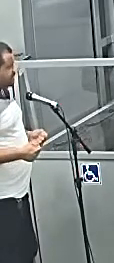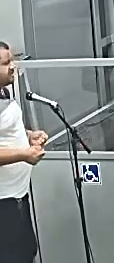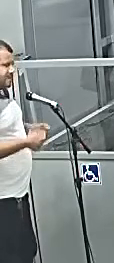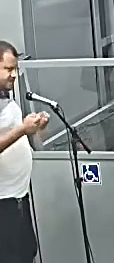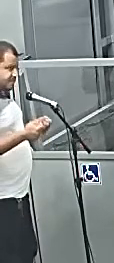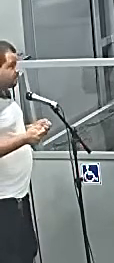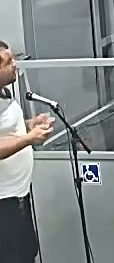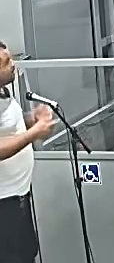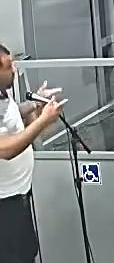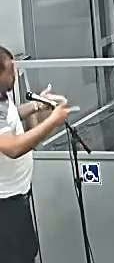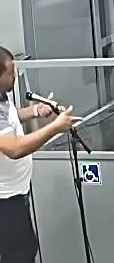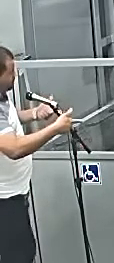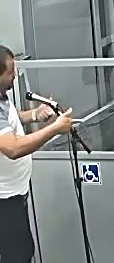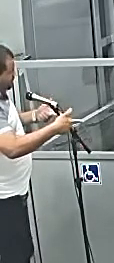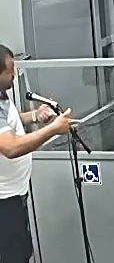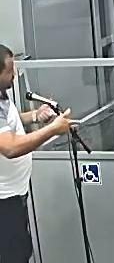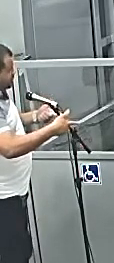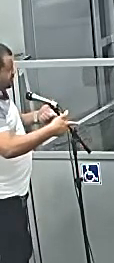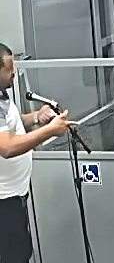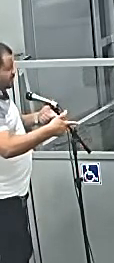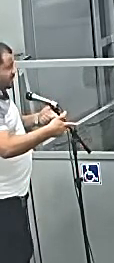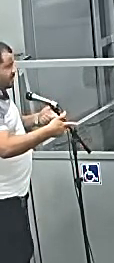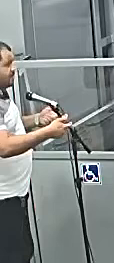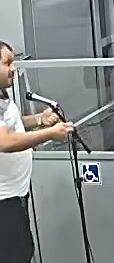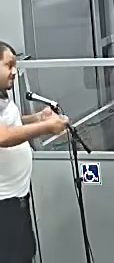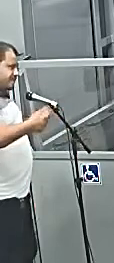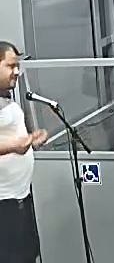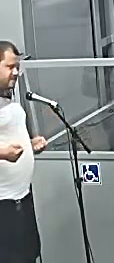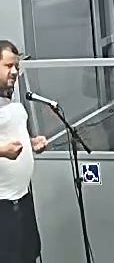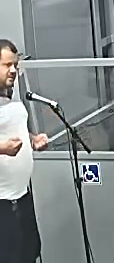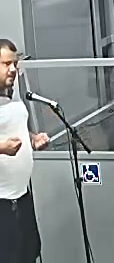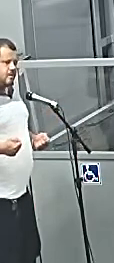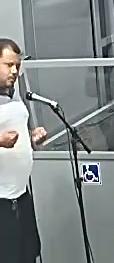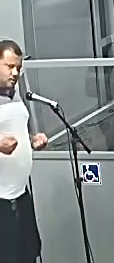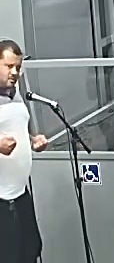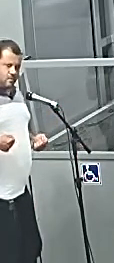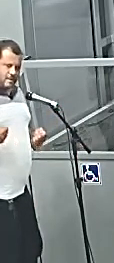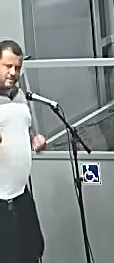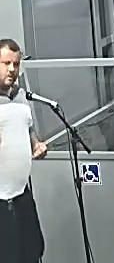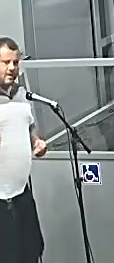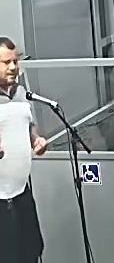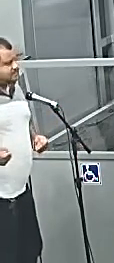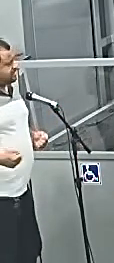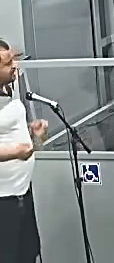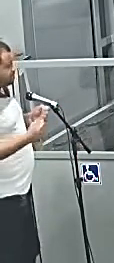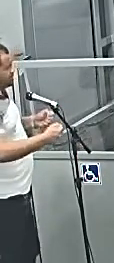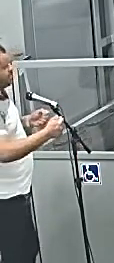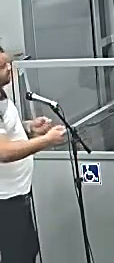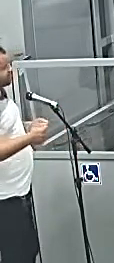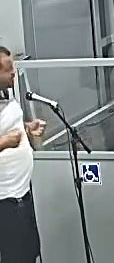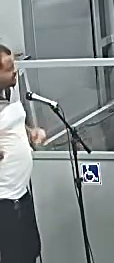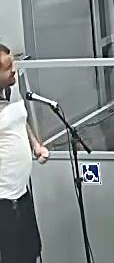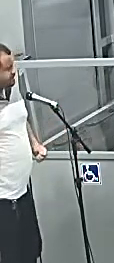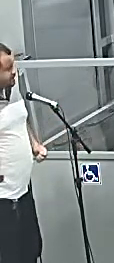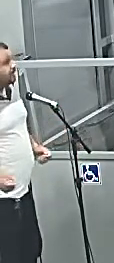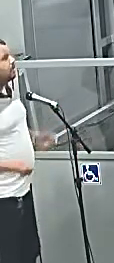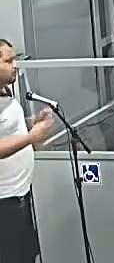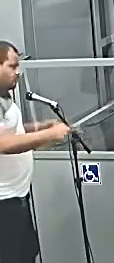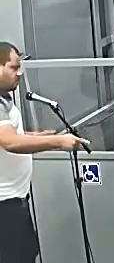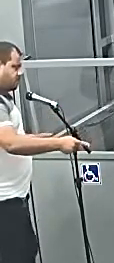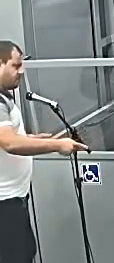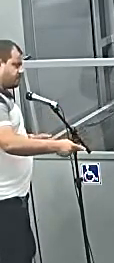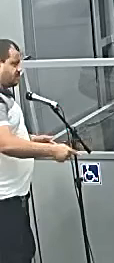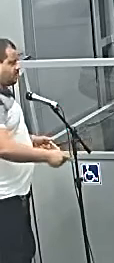esse respeito com o profissional em primeiro lugar porque ele precisa todo o advogado fez uma grande sala todo médico de uma grande química